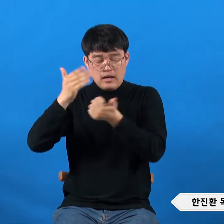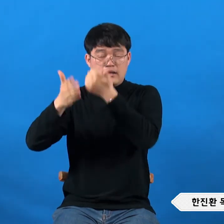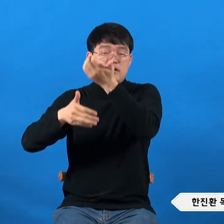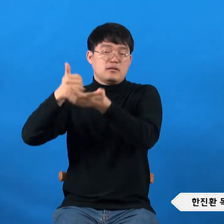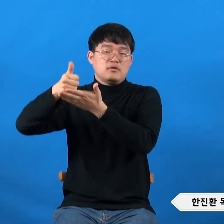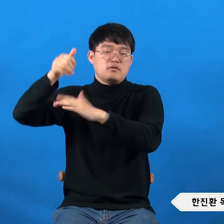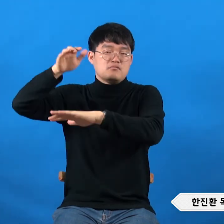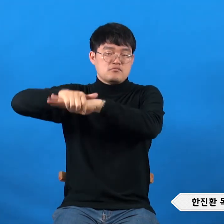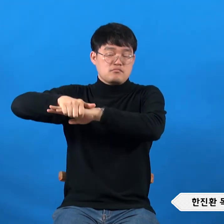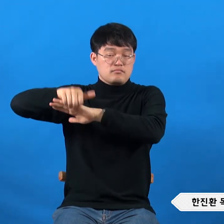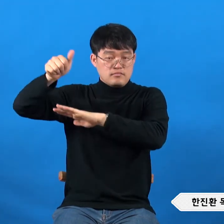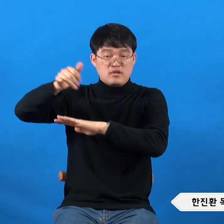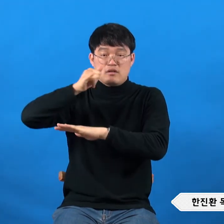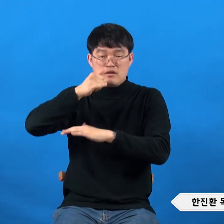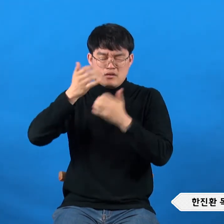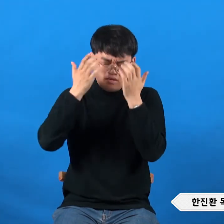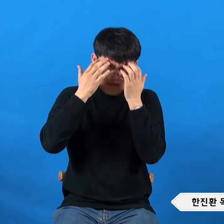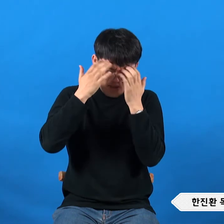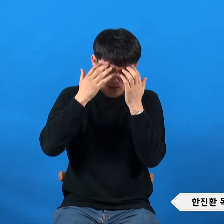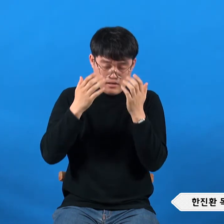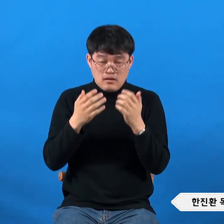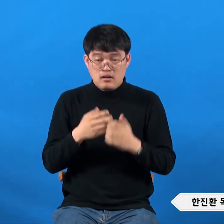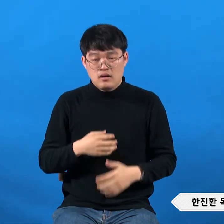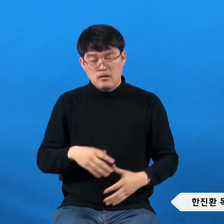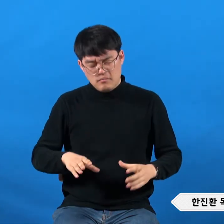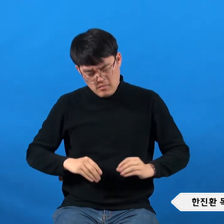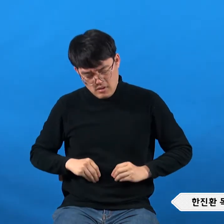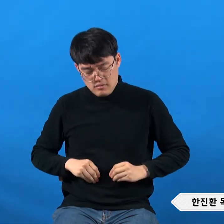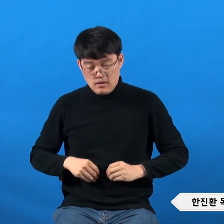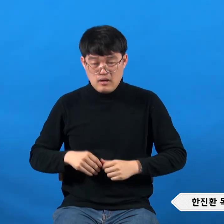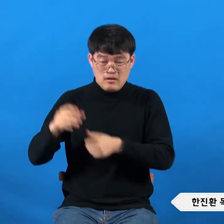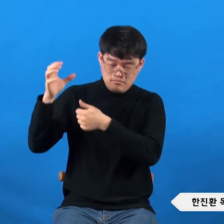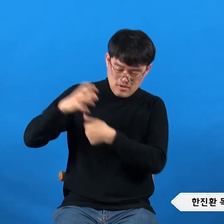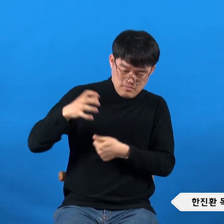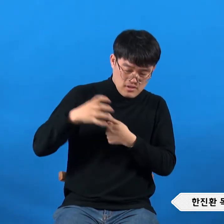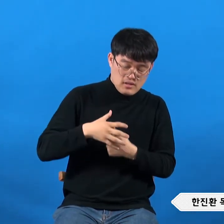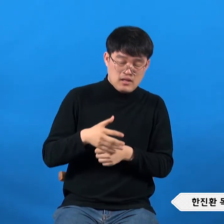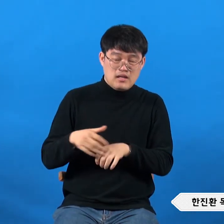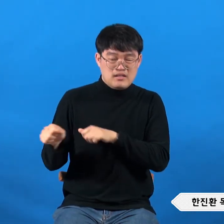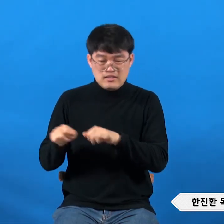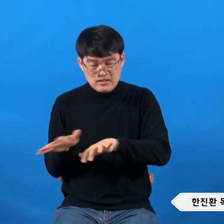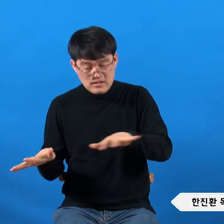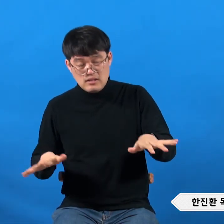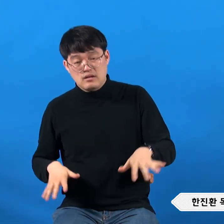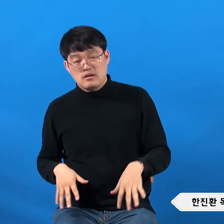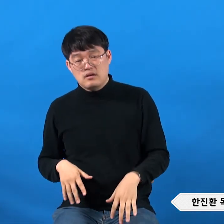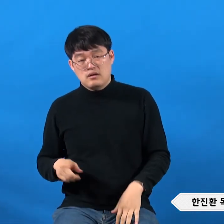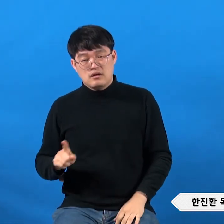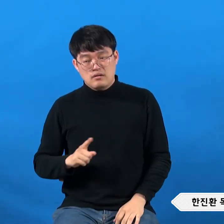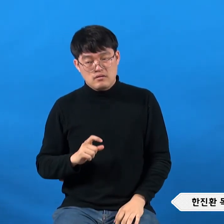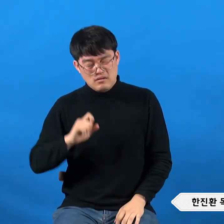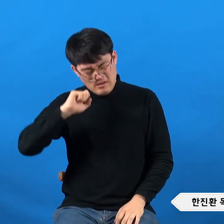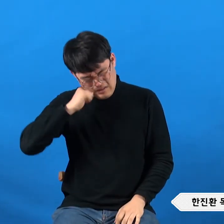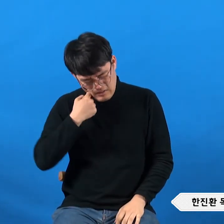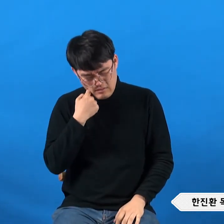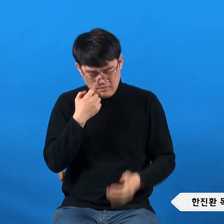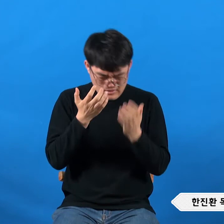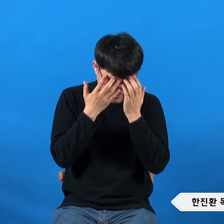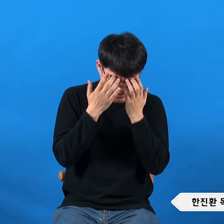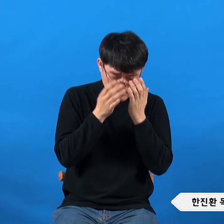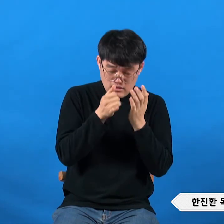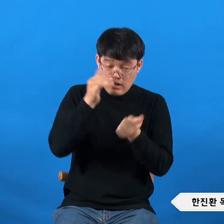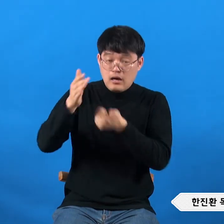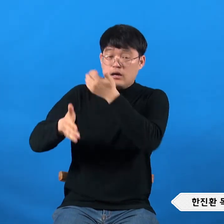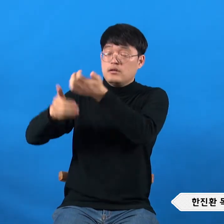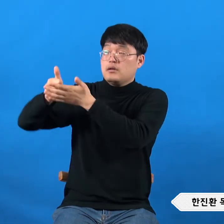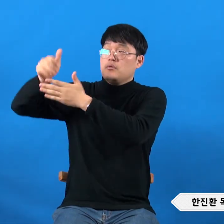바라보십시오. 환난이나 기근이나 핍박이나 지진이나 공고나 그 어떤 것이라도 하나님의